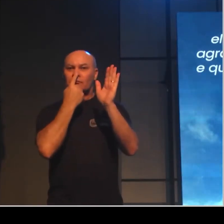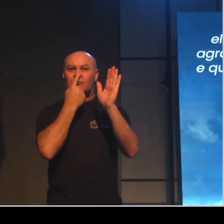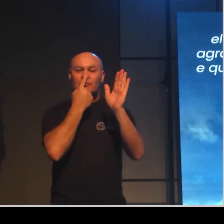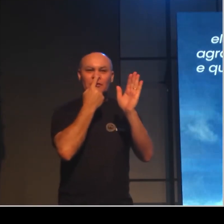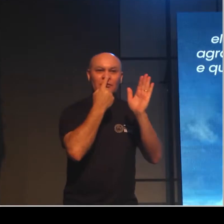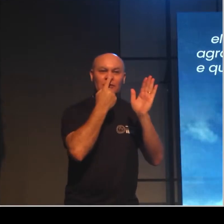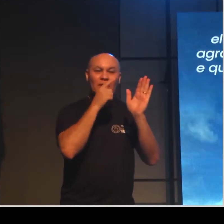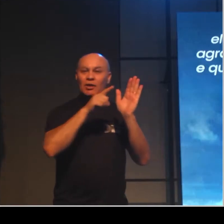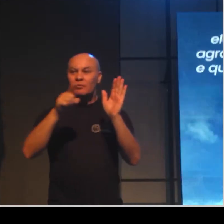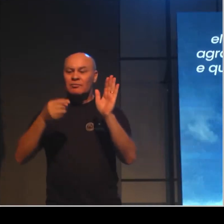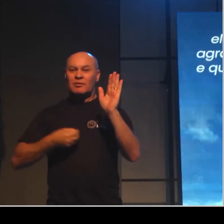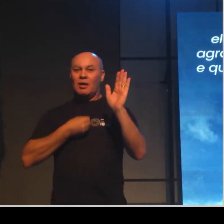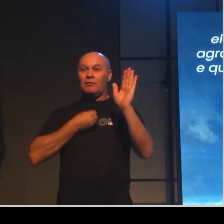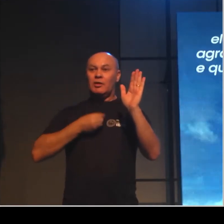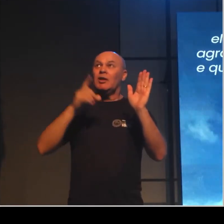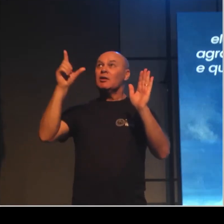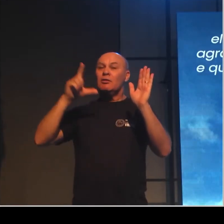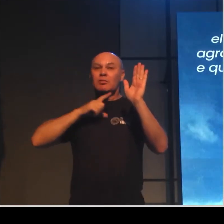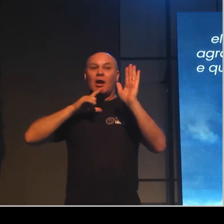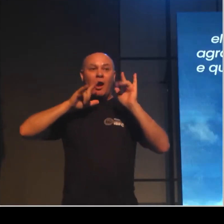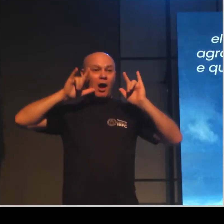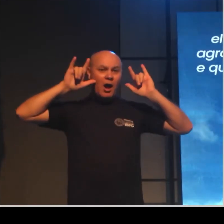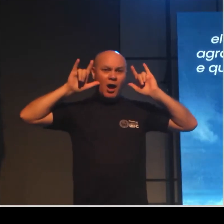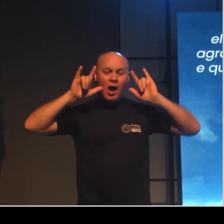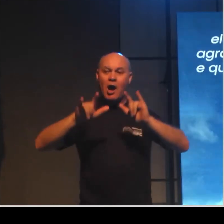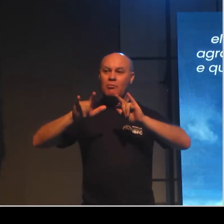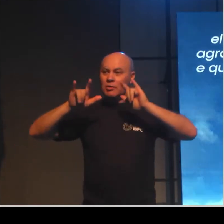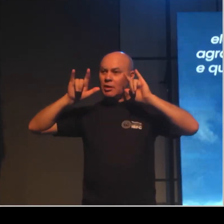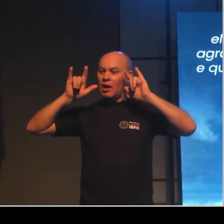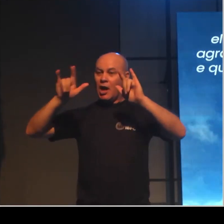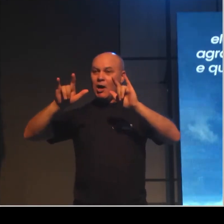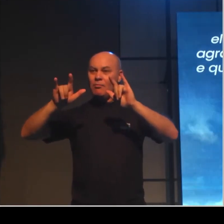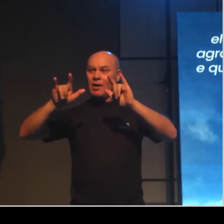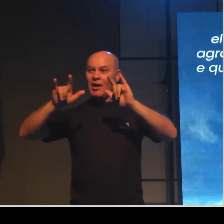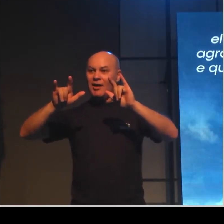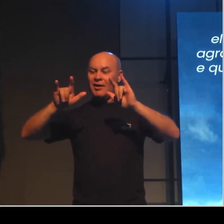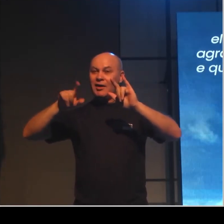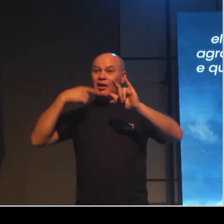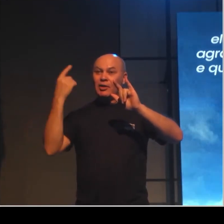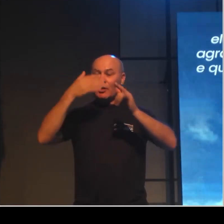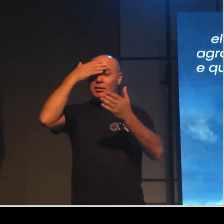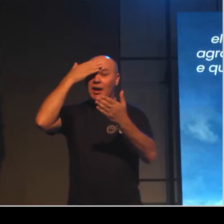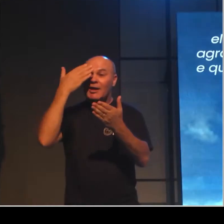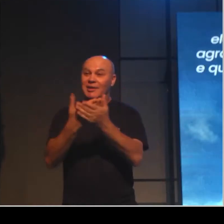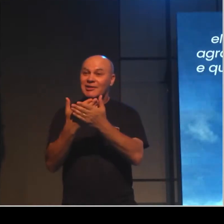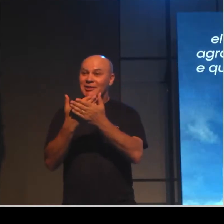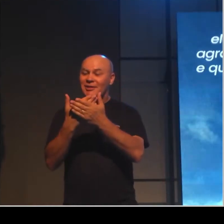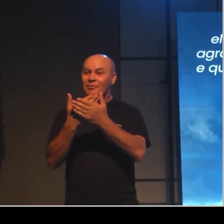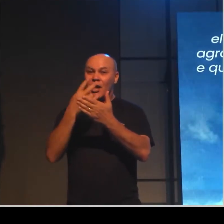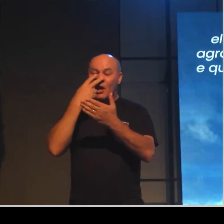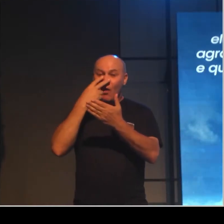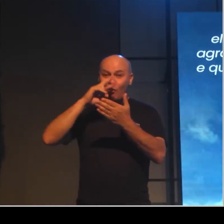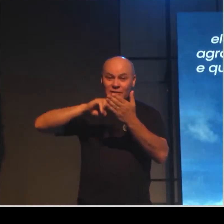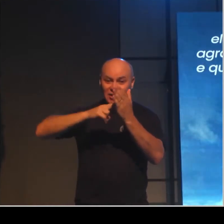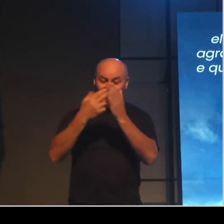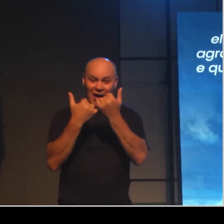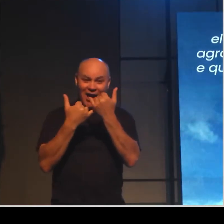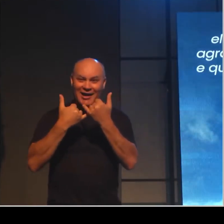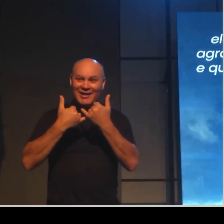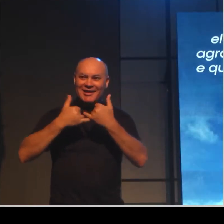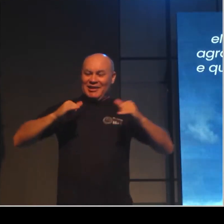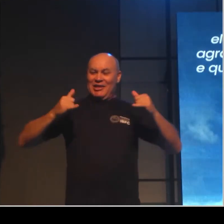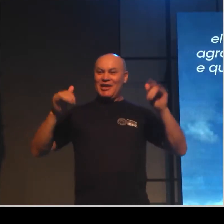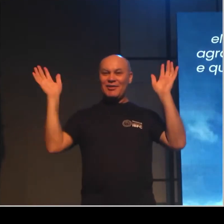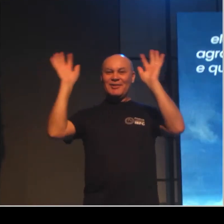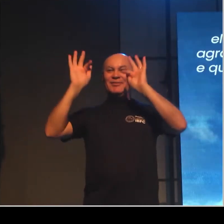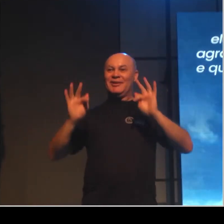ama. Por isso nos dá energia, isso nos dá força, isso nos dá esperança, para não importa o que o ano de 2024 foi, nós